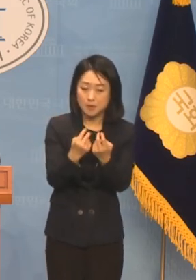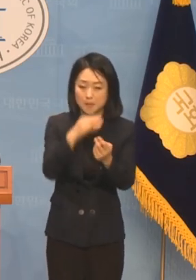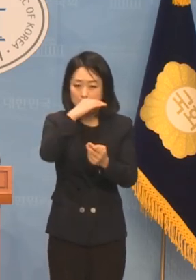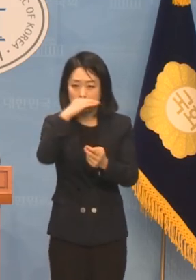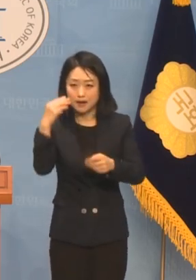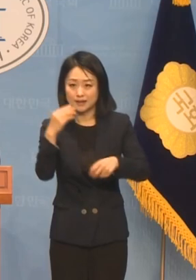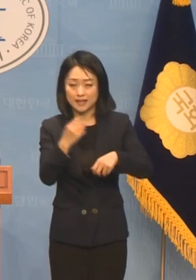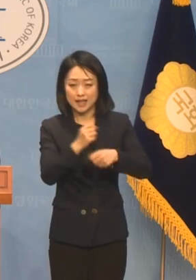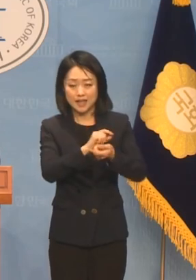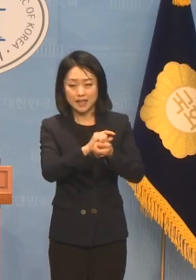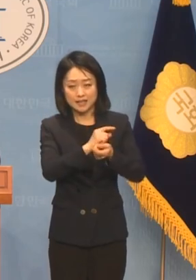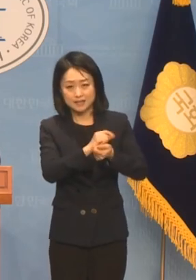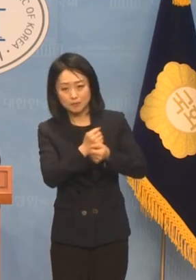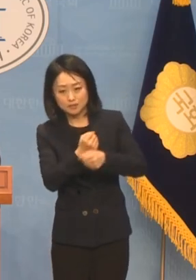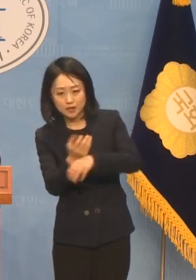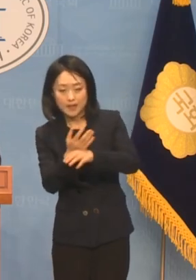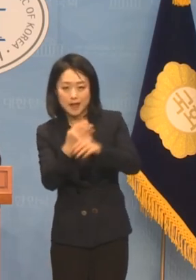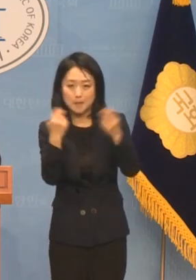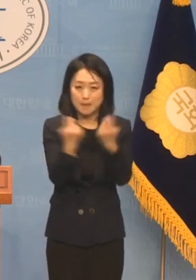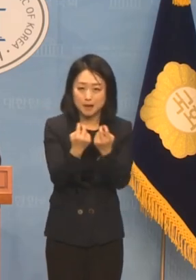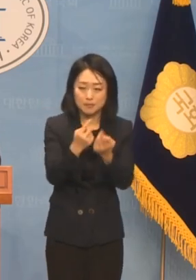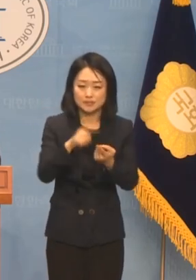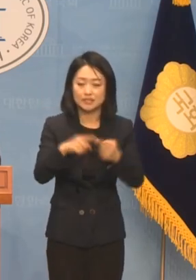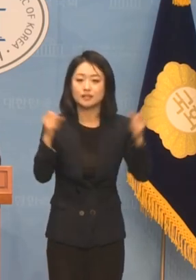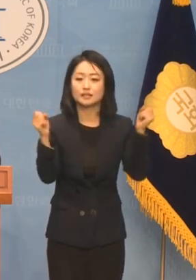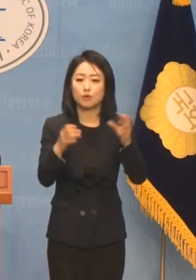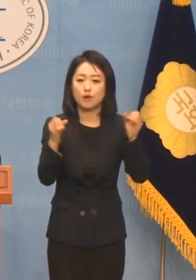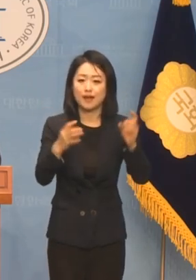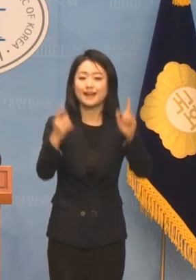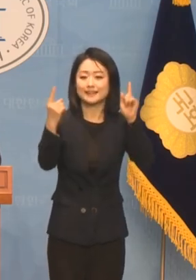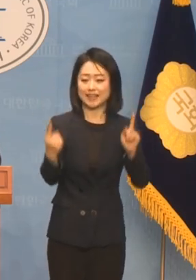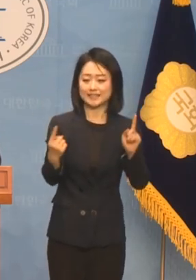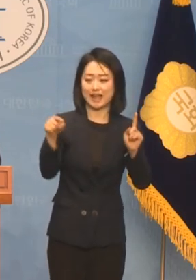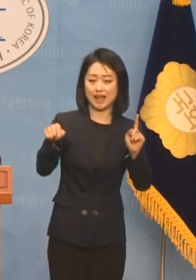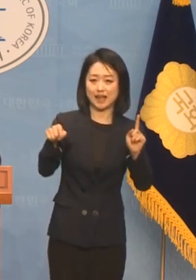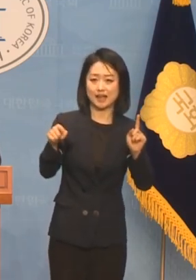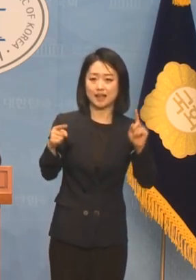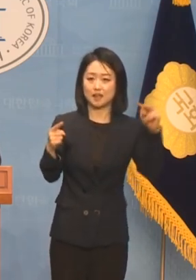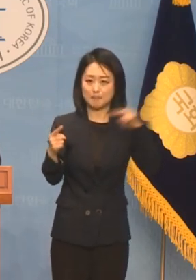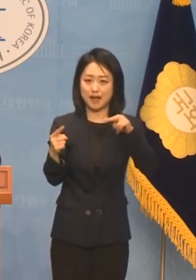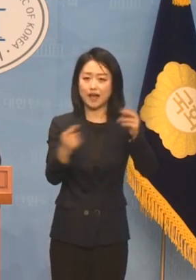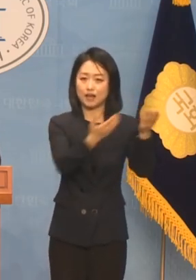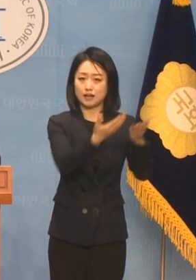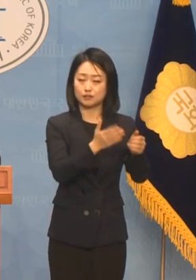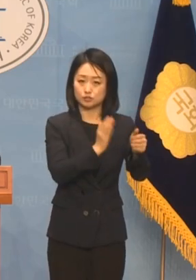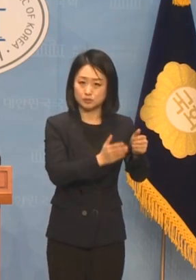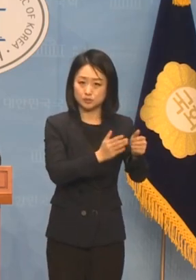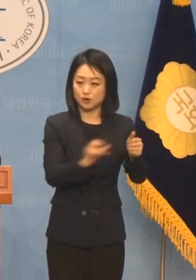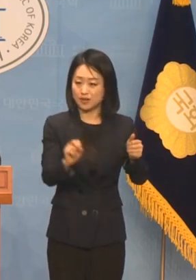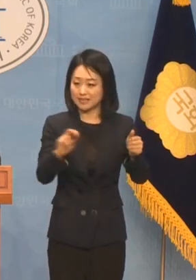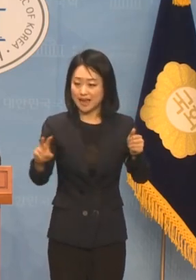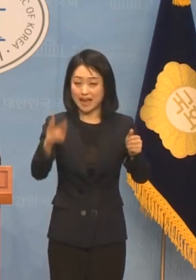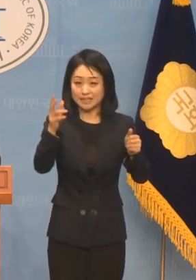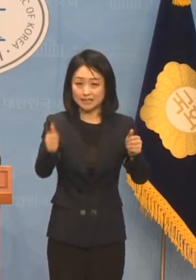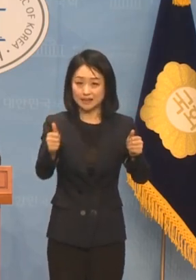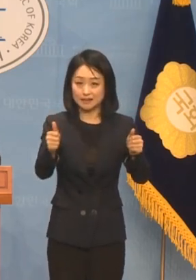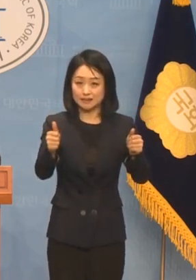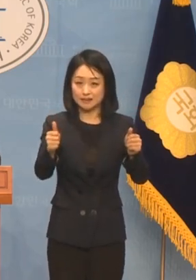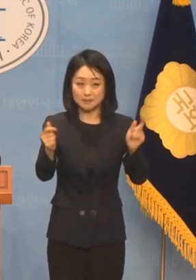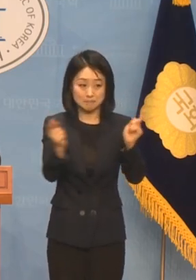올바르게 전환할지 논의해야 합니다. 야당 대표만을 만나기가